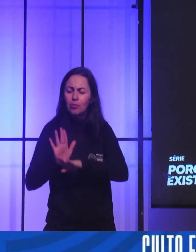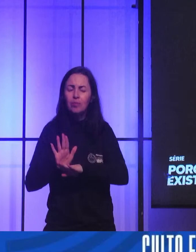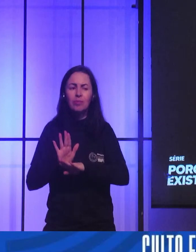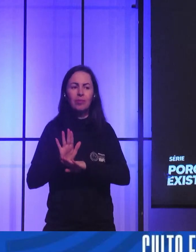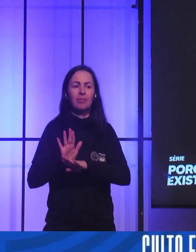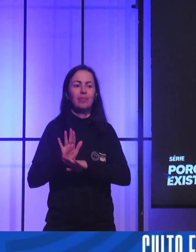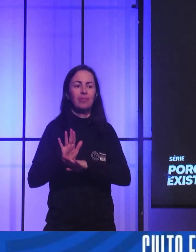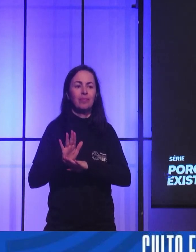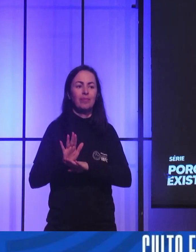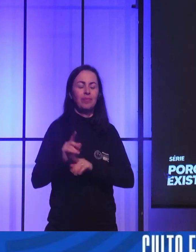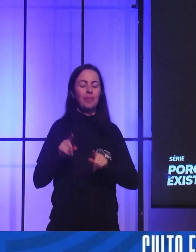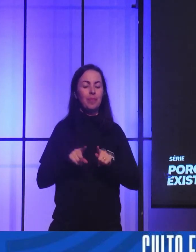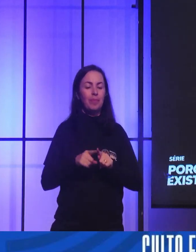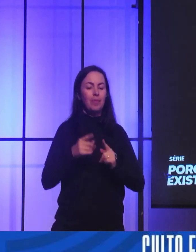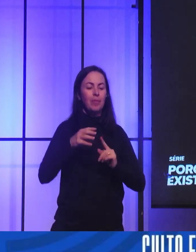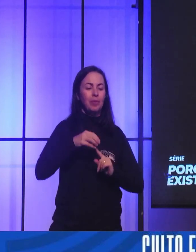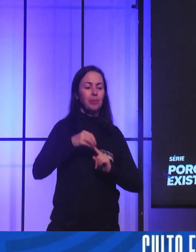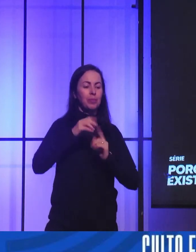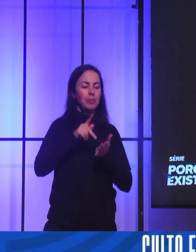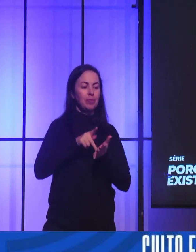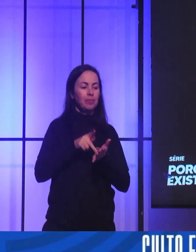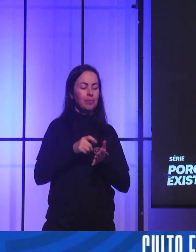Mas a verdade